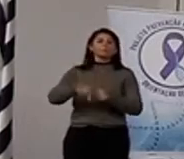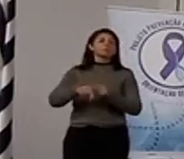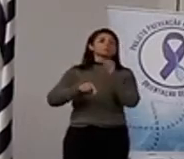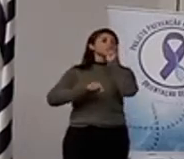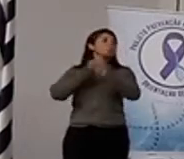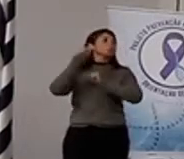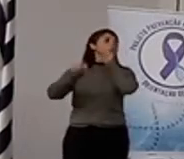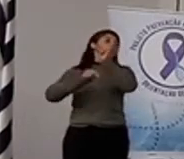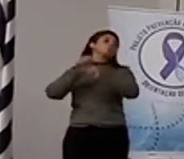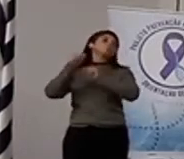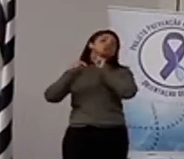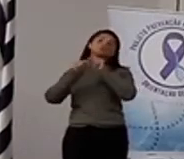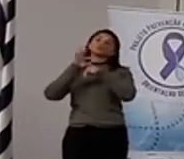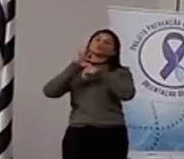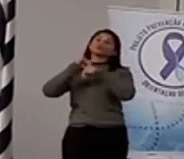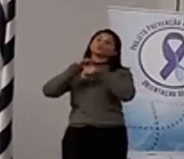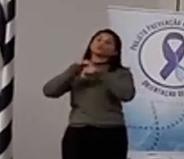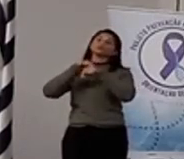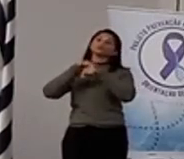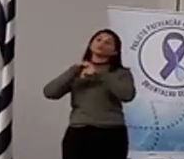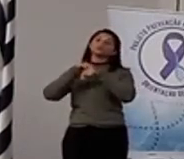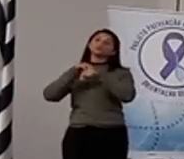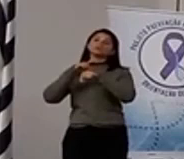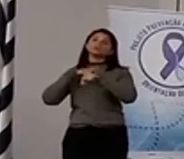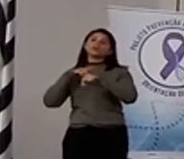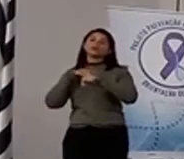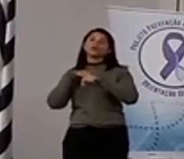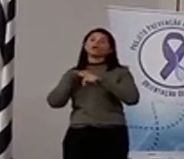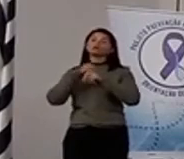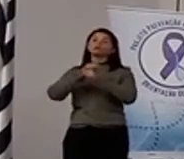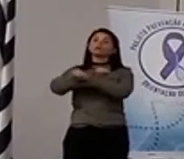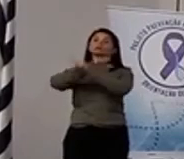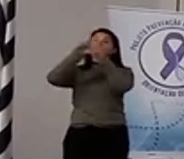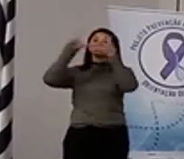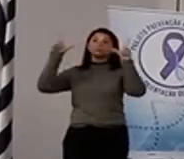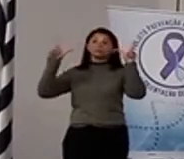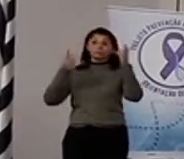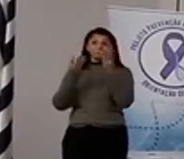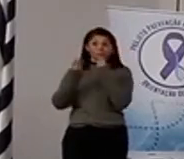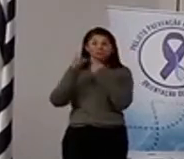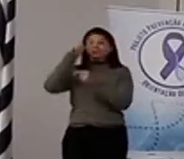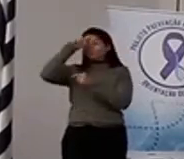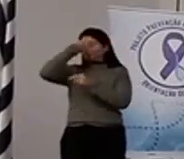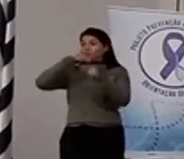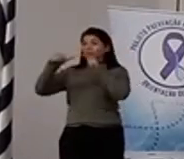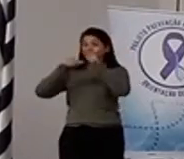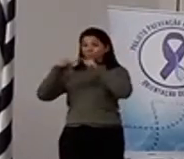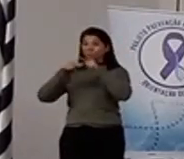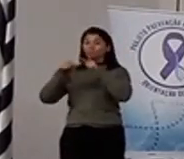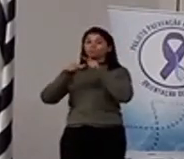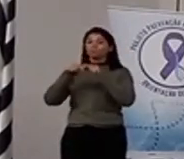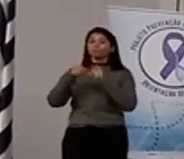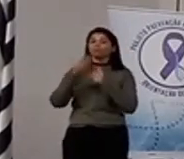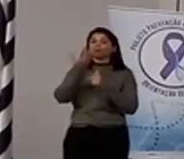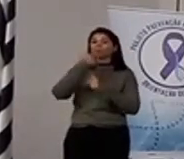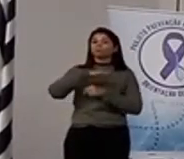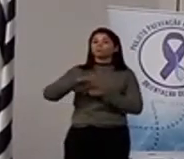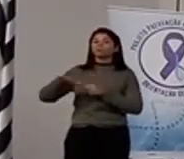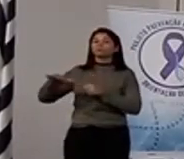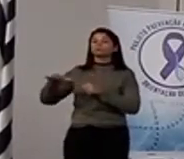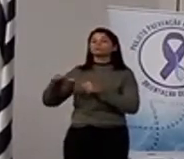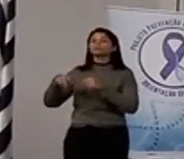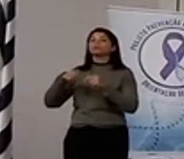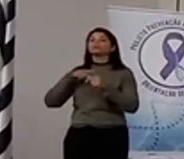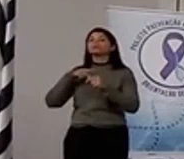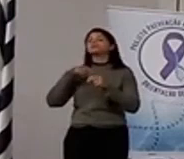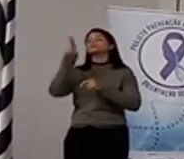muito o ciclo de sono da criança e fazem com que durante o dia seja muito difícil trabalhar com ela. Então, às vezes, o que a gente pode fazer, sabendo da síndrome, é fazer o